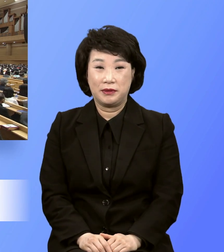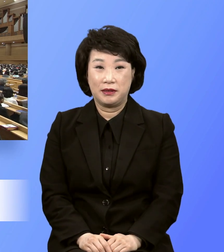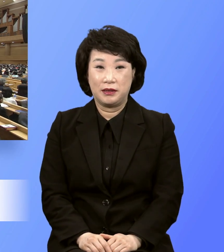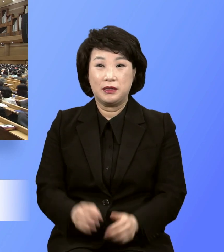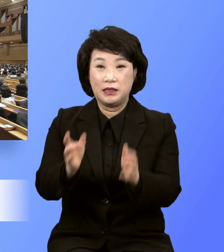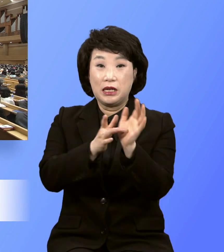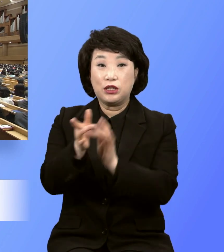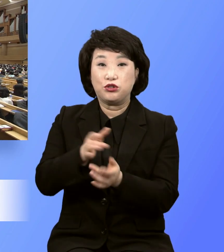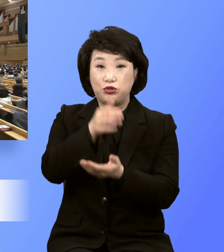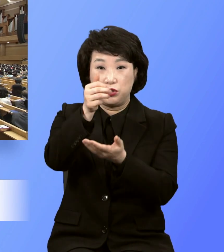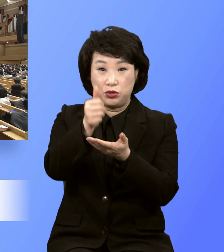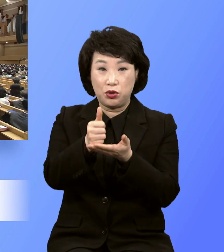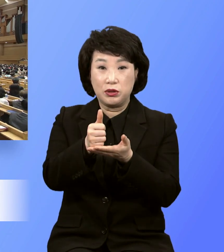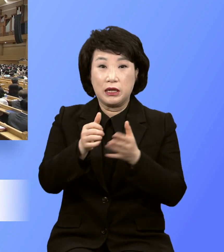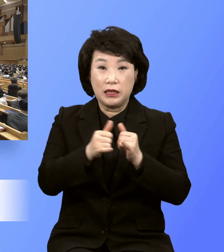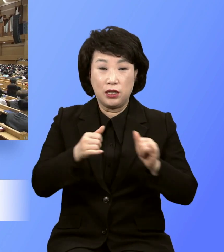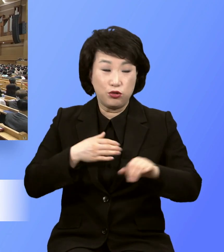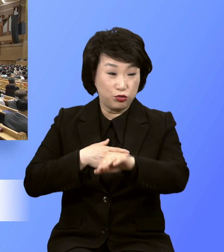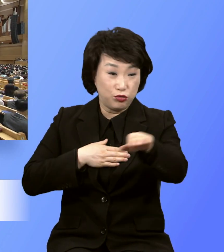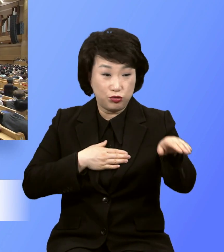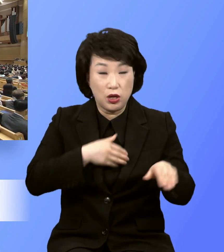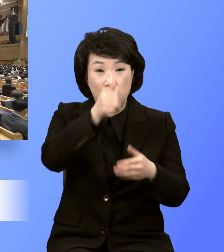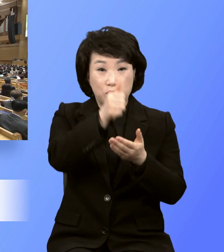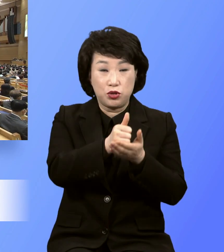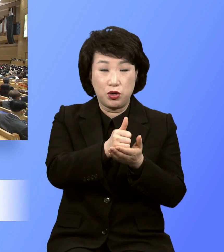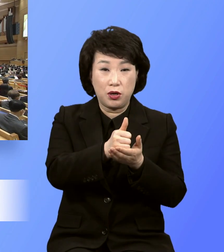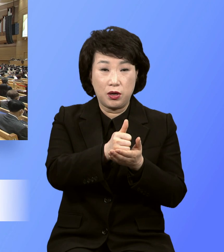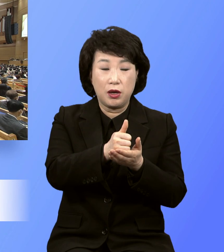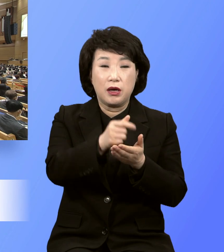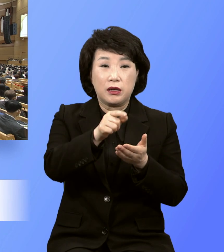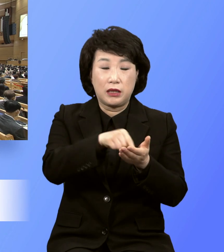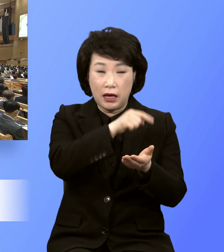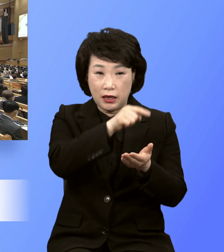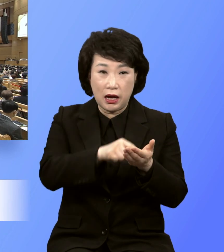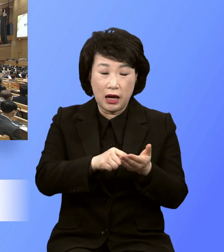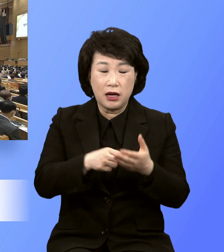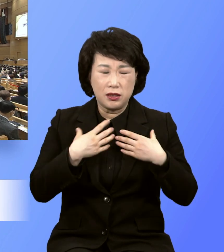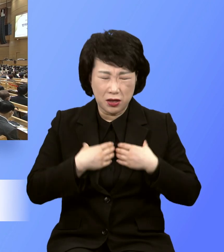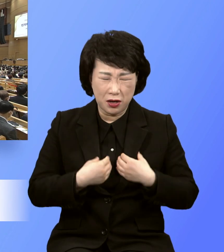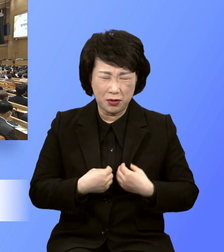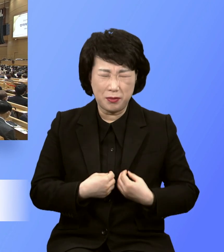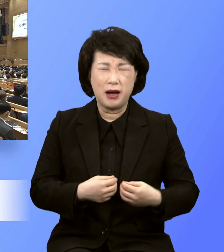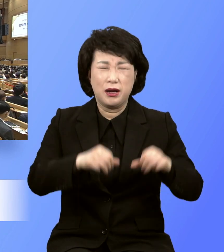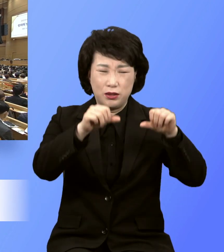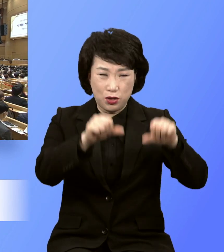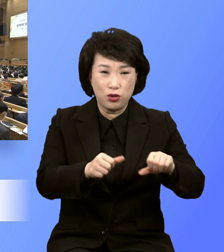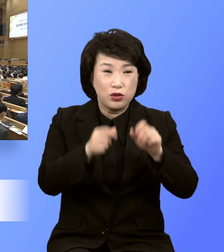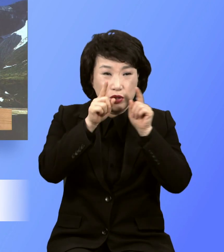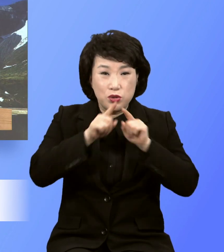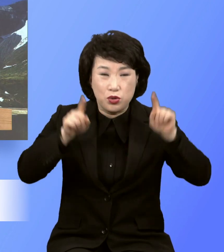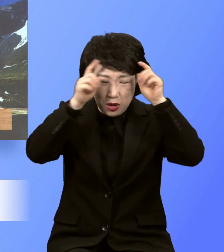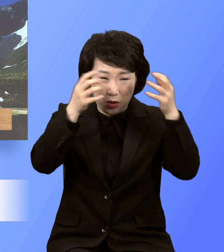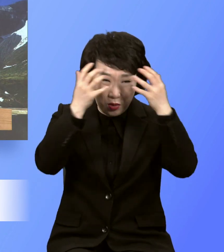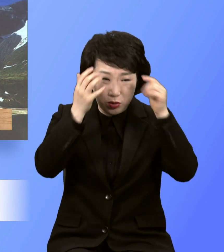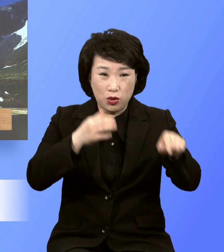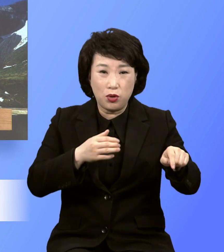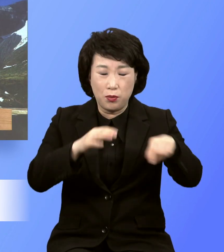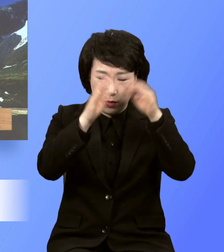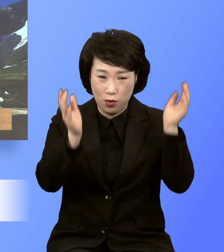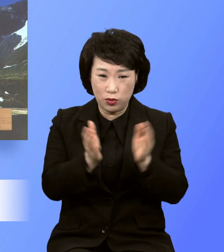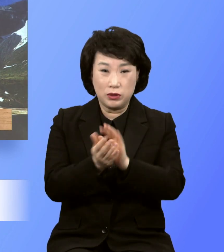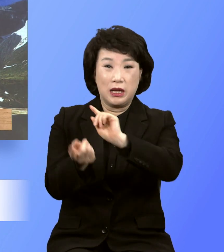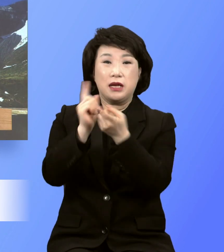축원합니다. 예수 그리스도는 인류의 죄값으로 하는 절망적인 저주와 지옥의 고통을